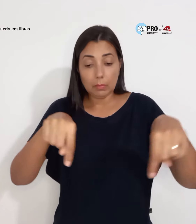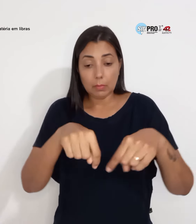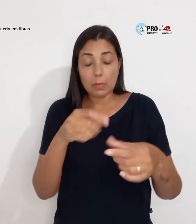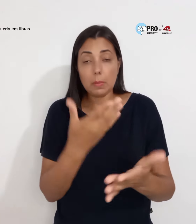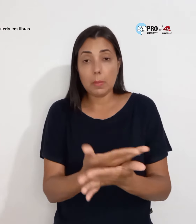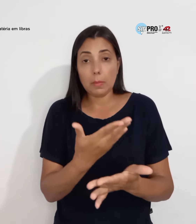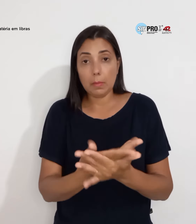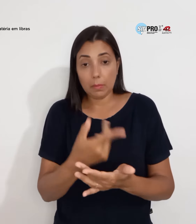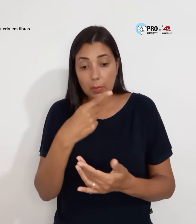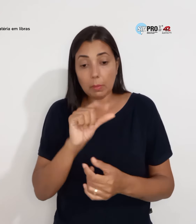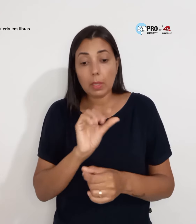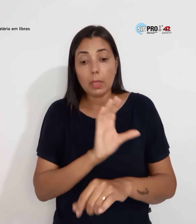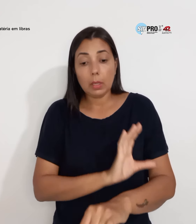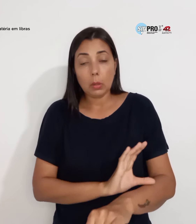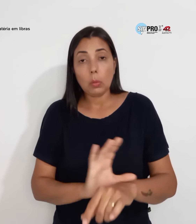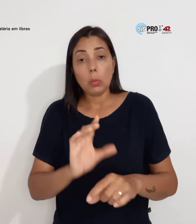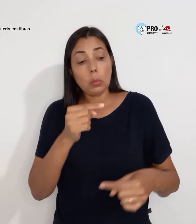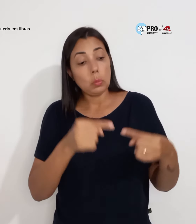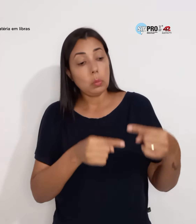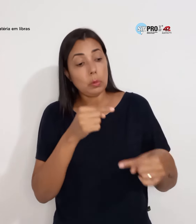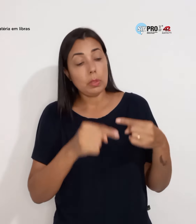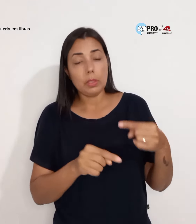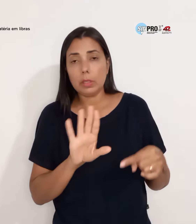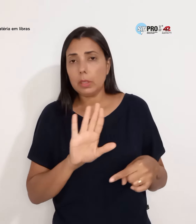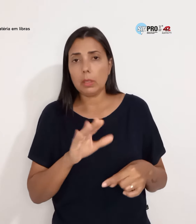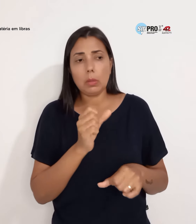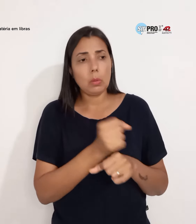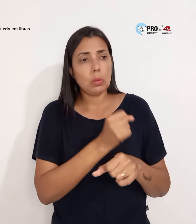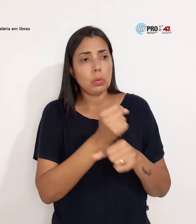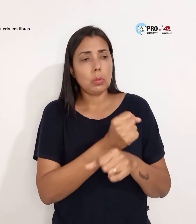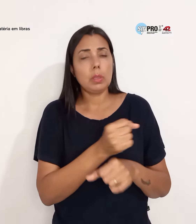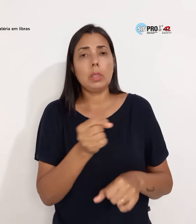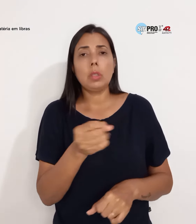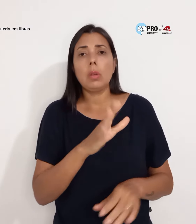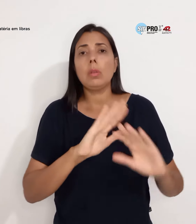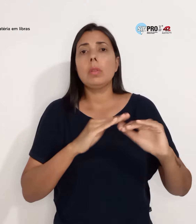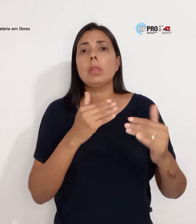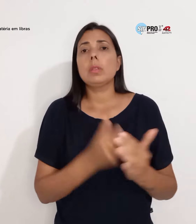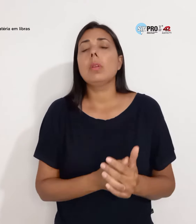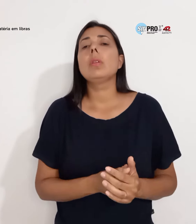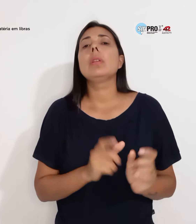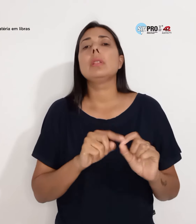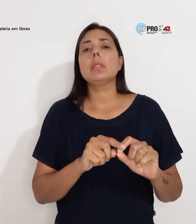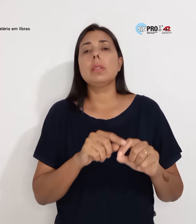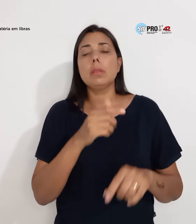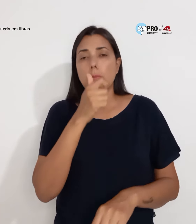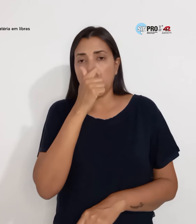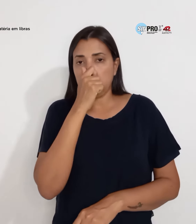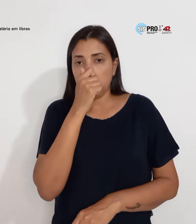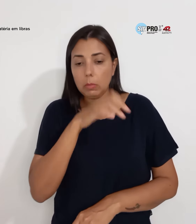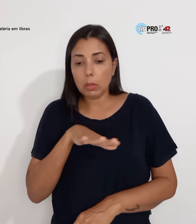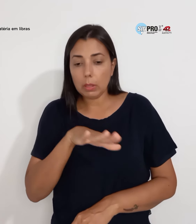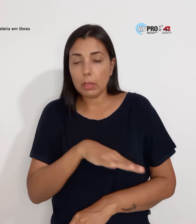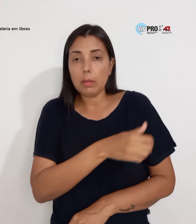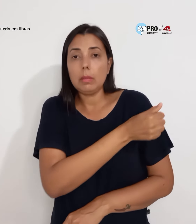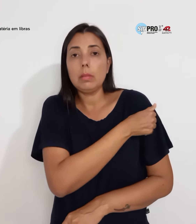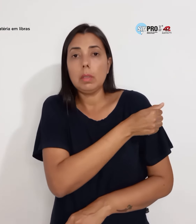aula para pôr em curso essa política de não construir novas escolas e de encher o espaço de estudantes